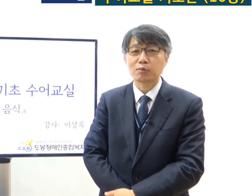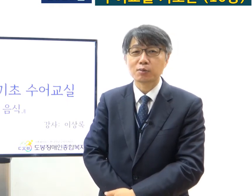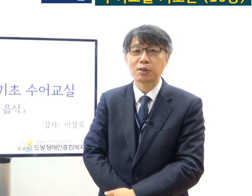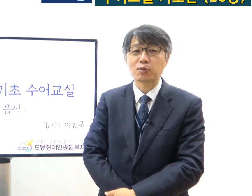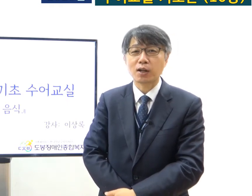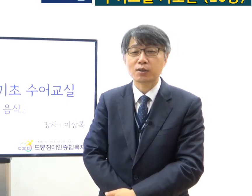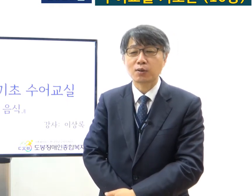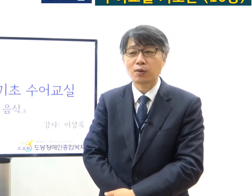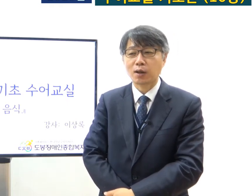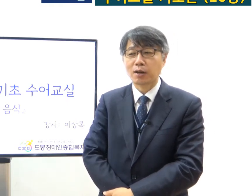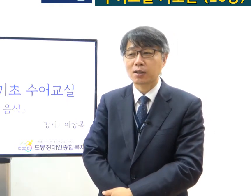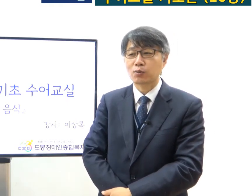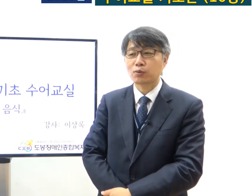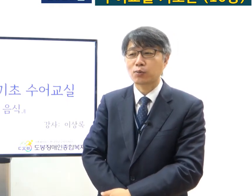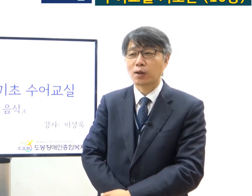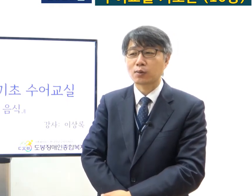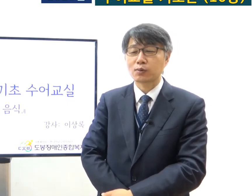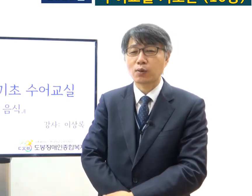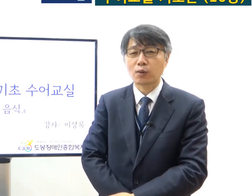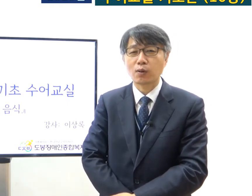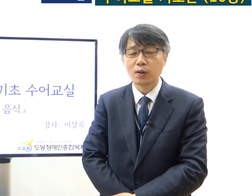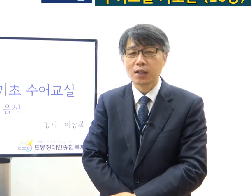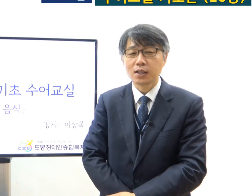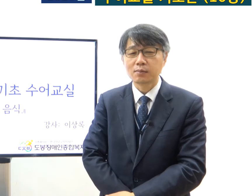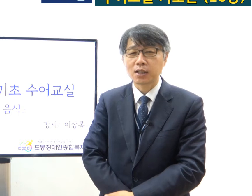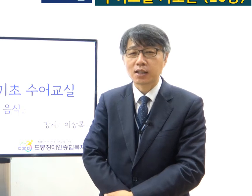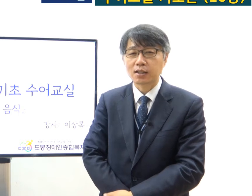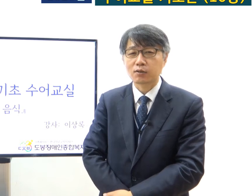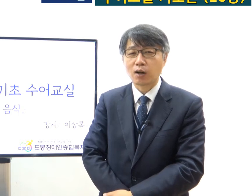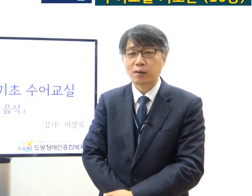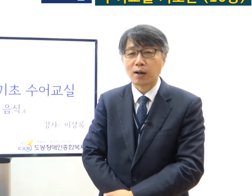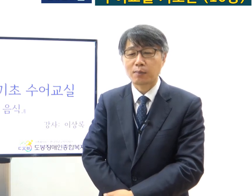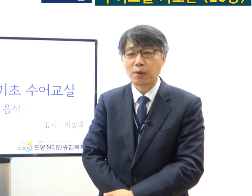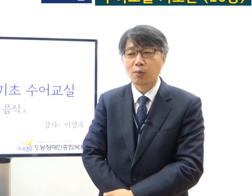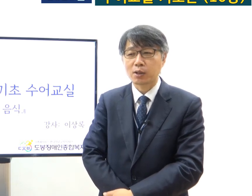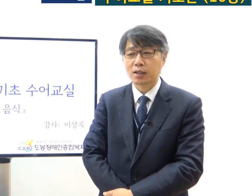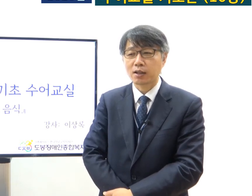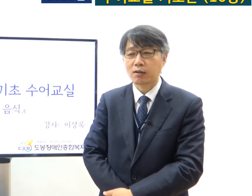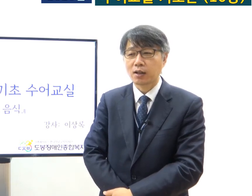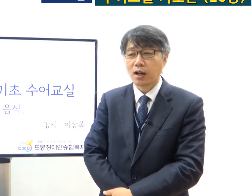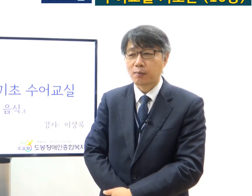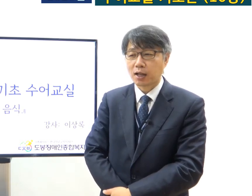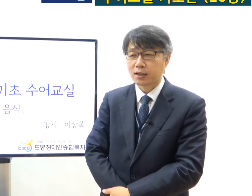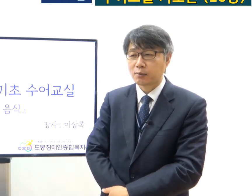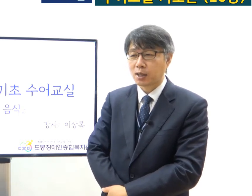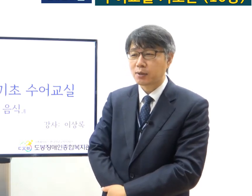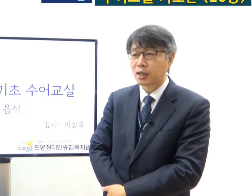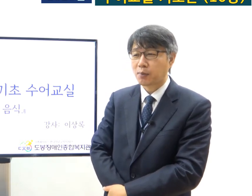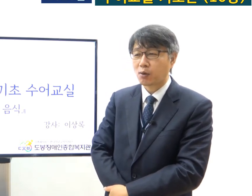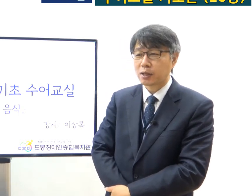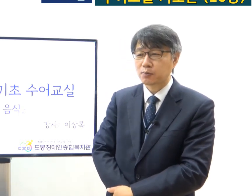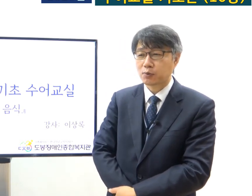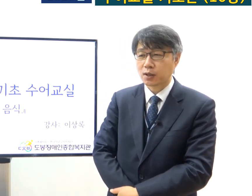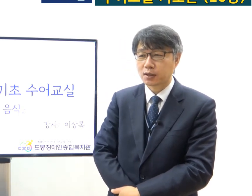음식 좋아하시죠? 아마 기초 수어로 음식에 대해서도 아마 배워볼 텐데요. 한번 재미있게 배워봤으면